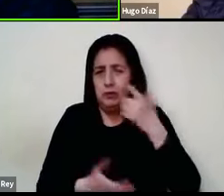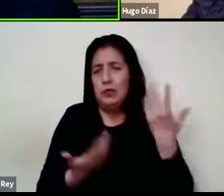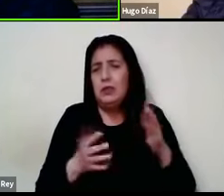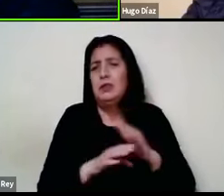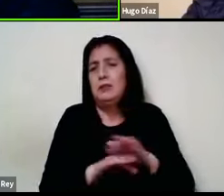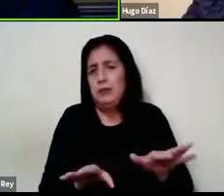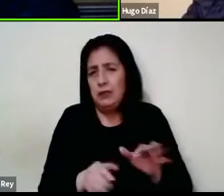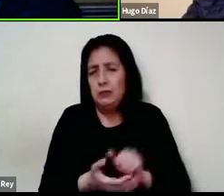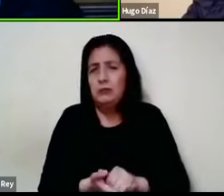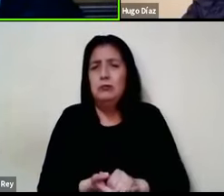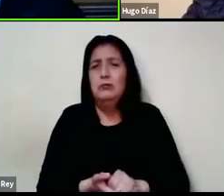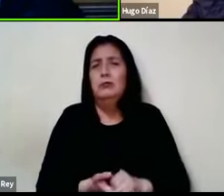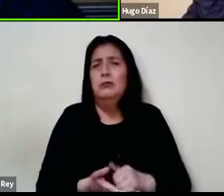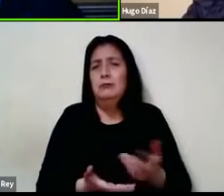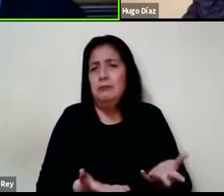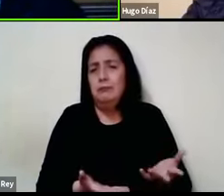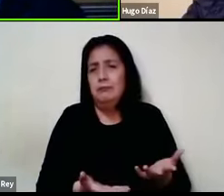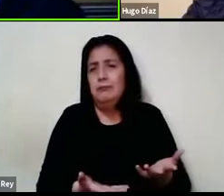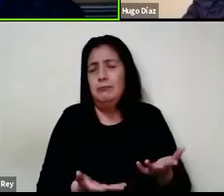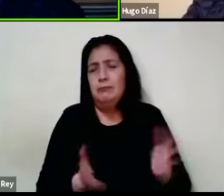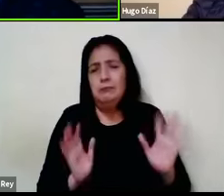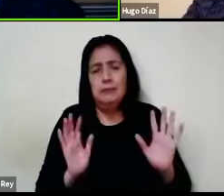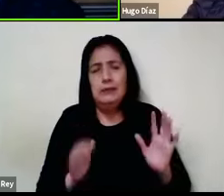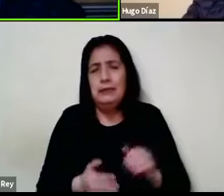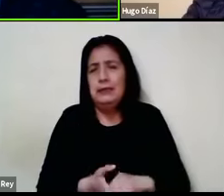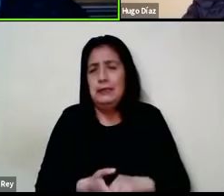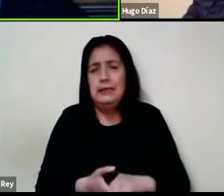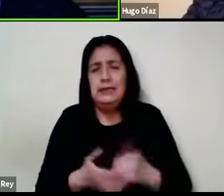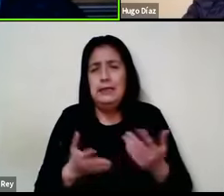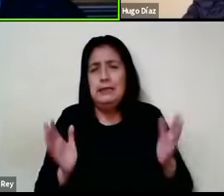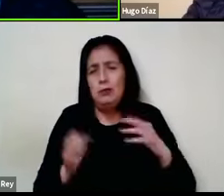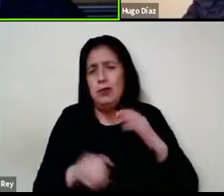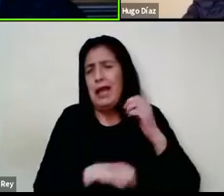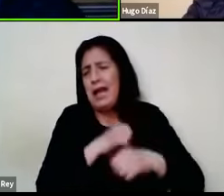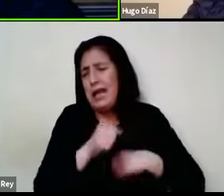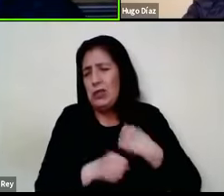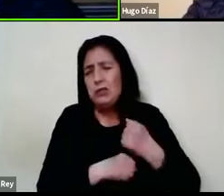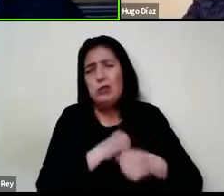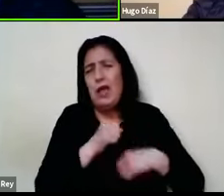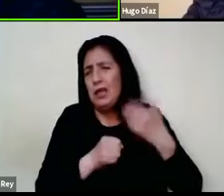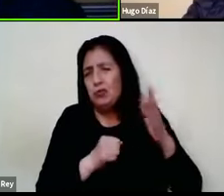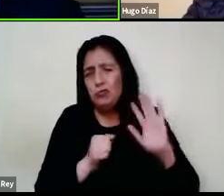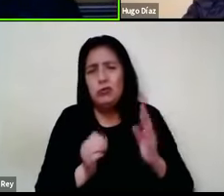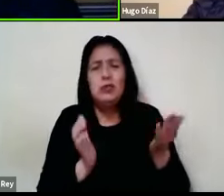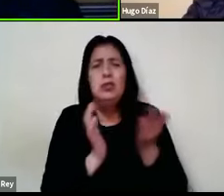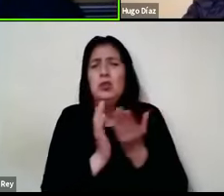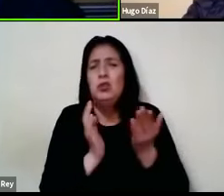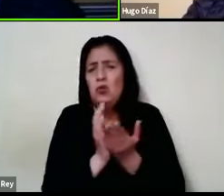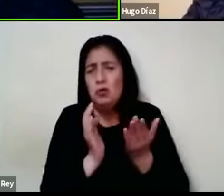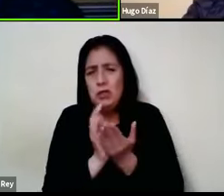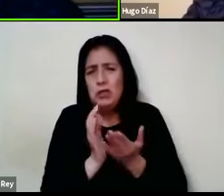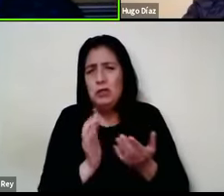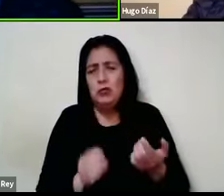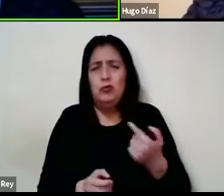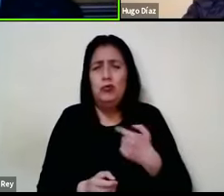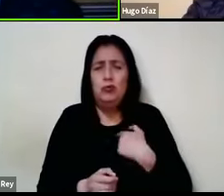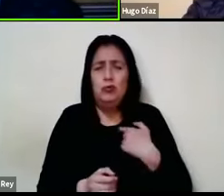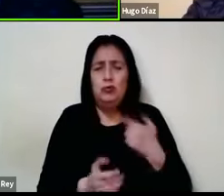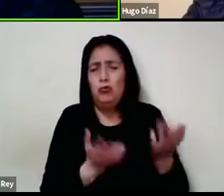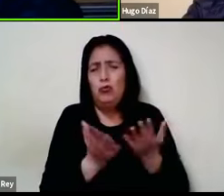terminado. Mira, por años en el colegio, en donde